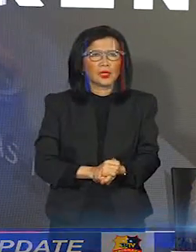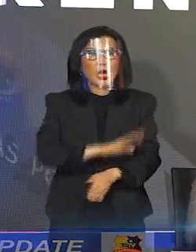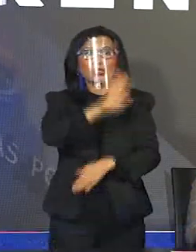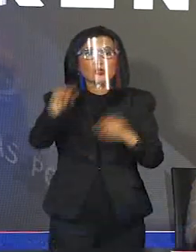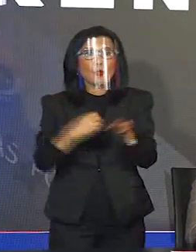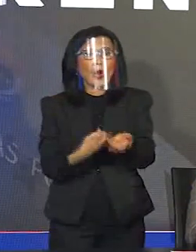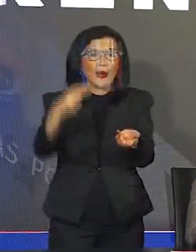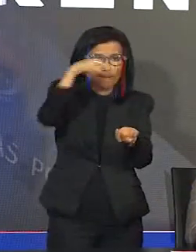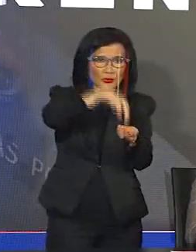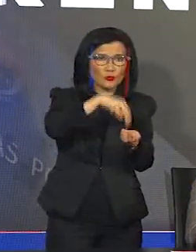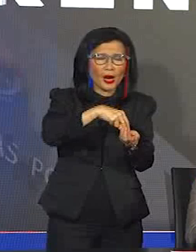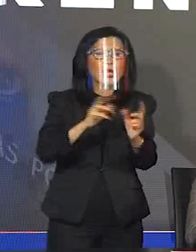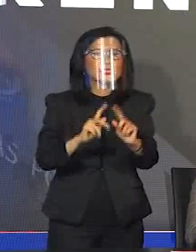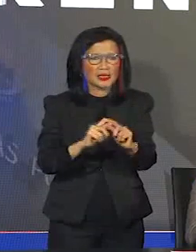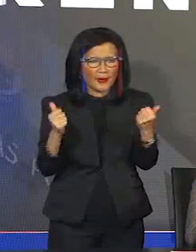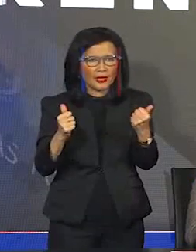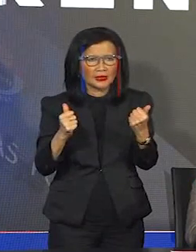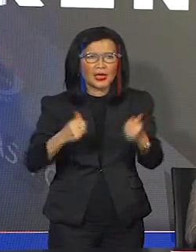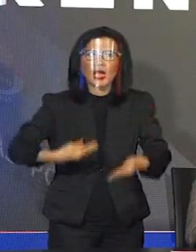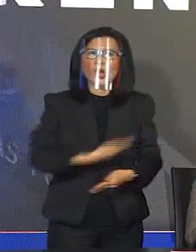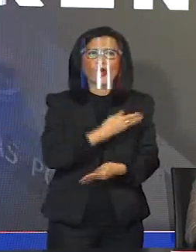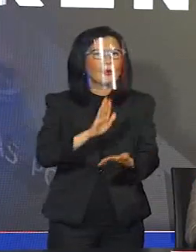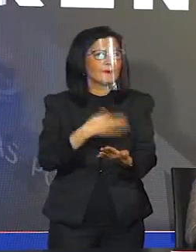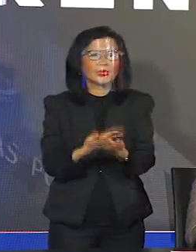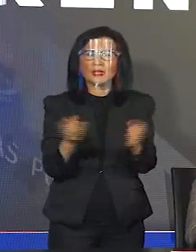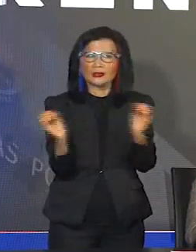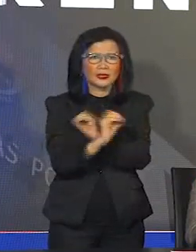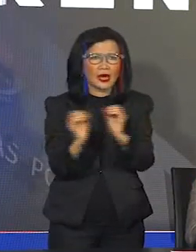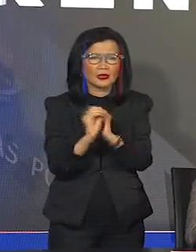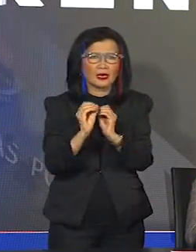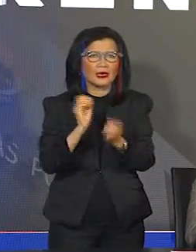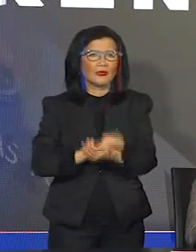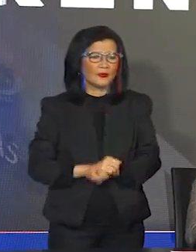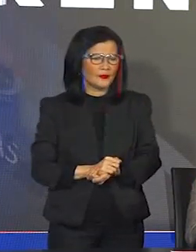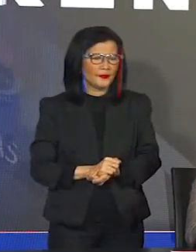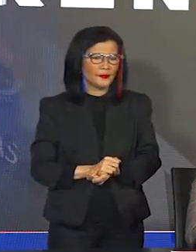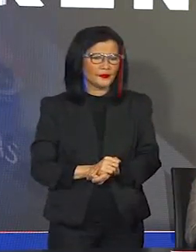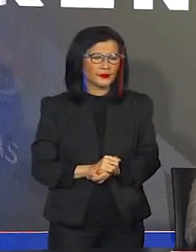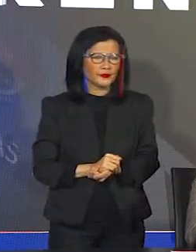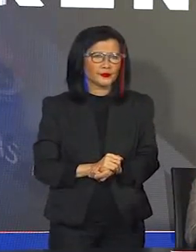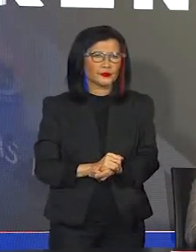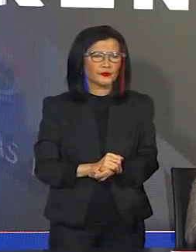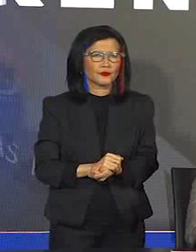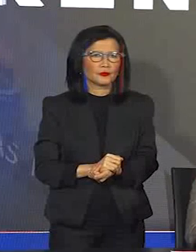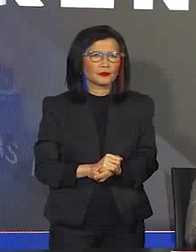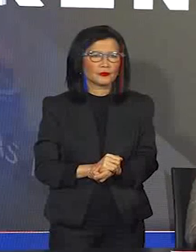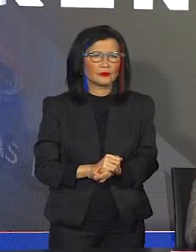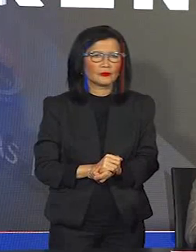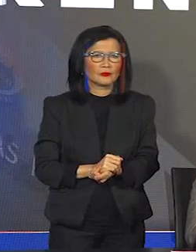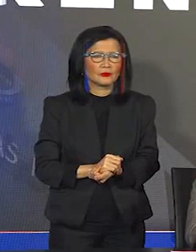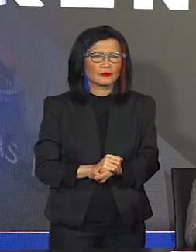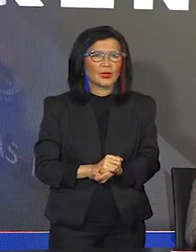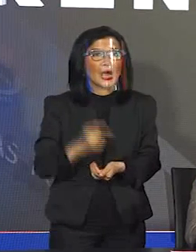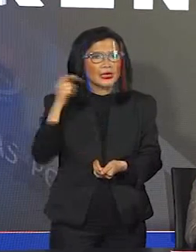Seluruh penumpang berhasil diselamatkan dan tidak ada korban jiwa dari peristiwa tersebut. Ini